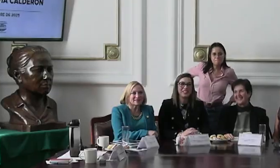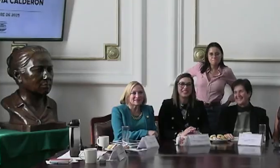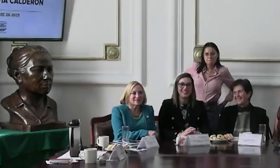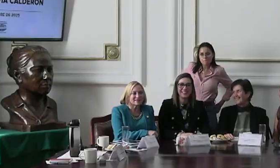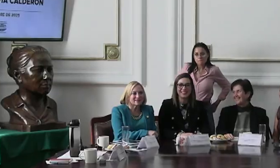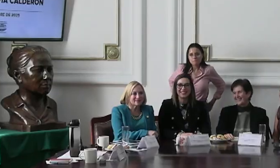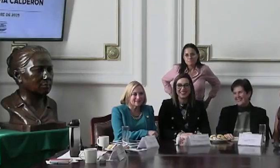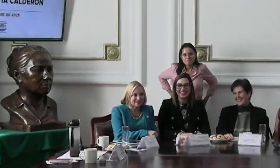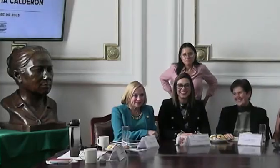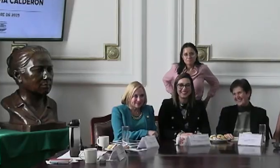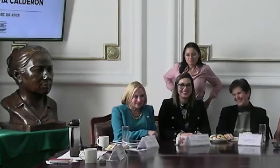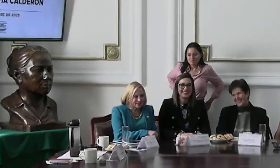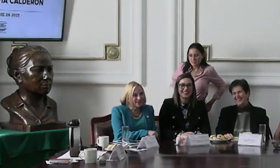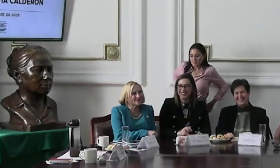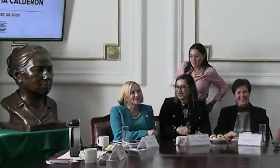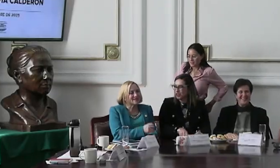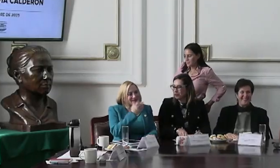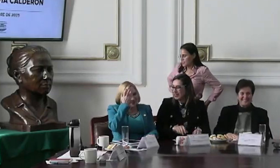Muchas gracias.